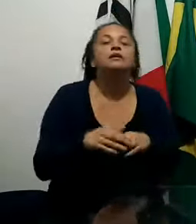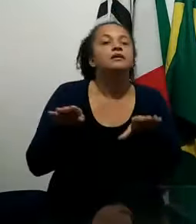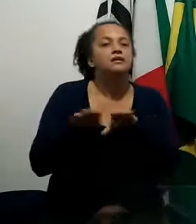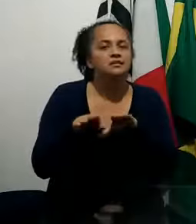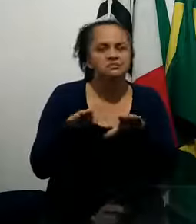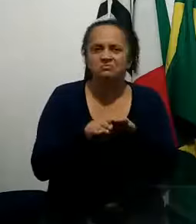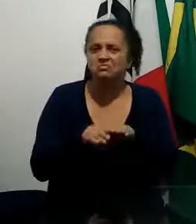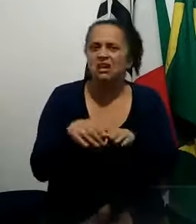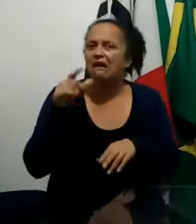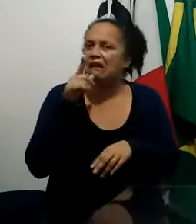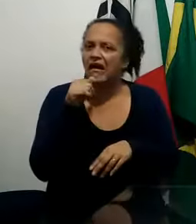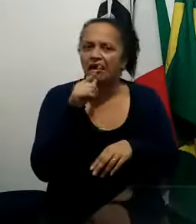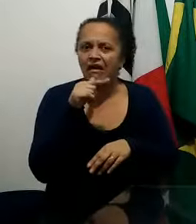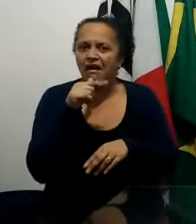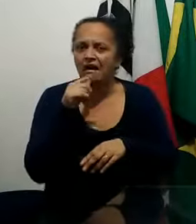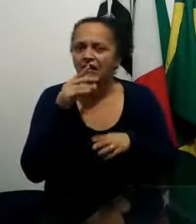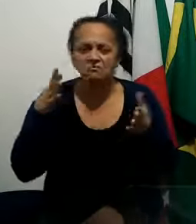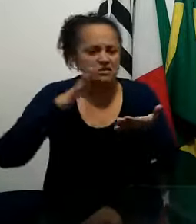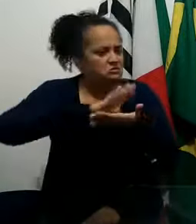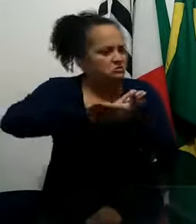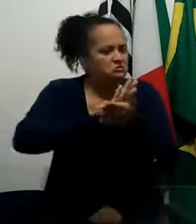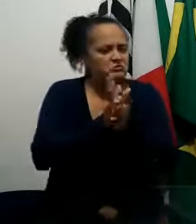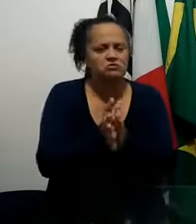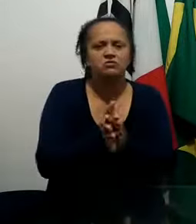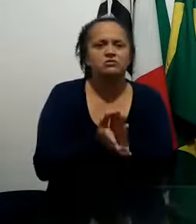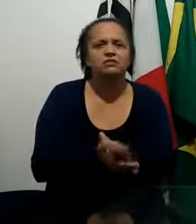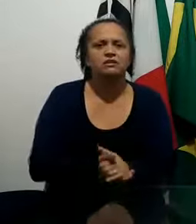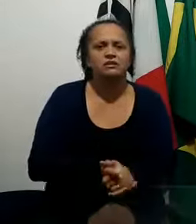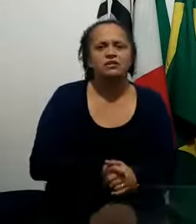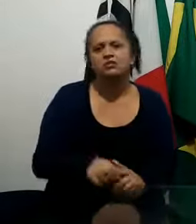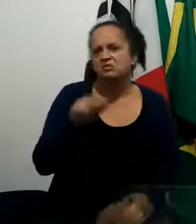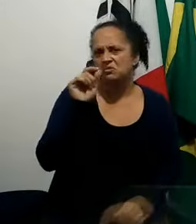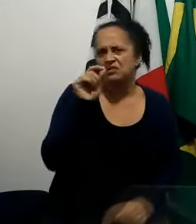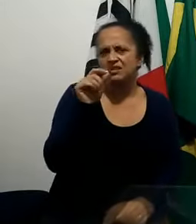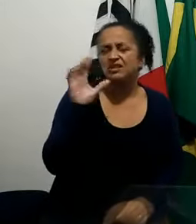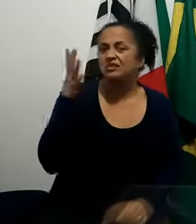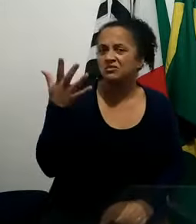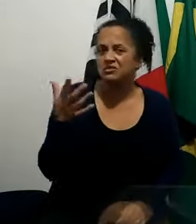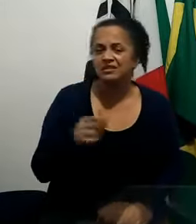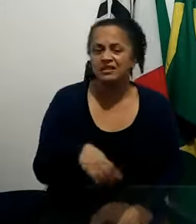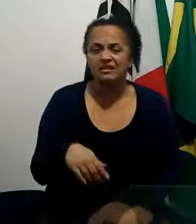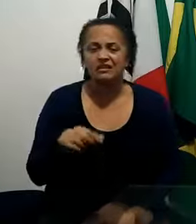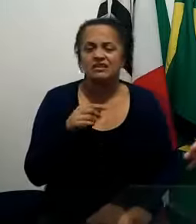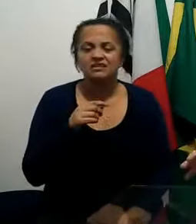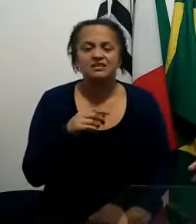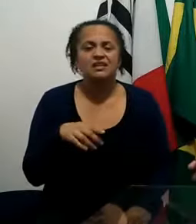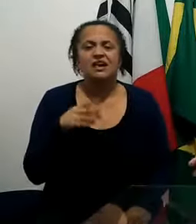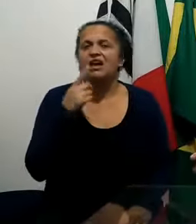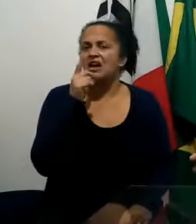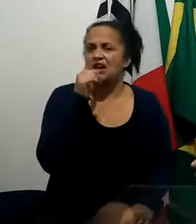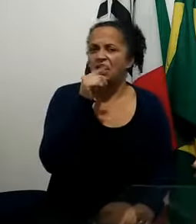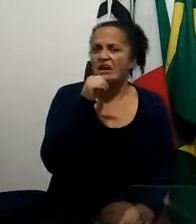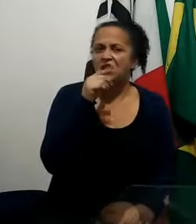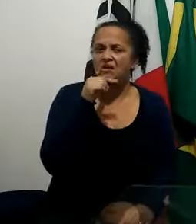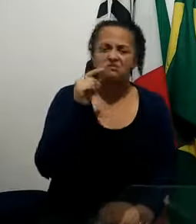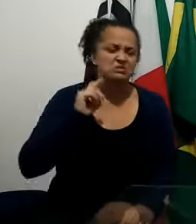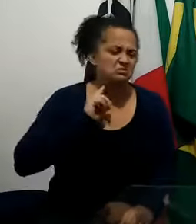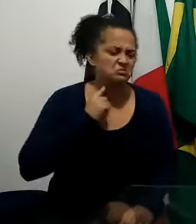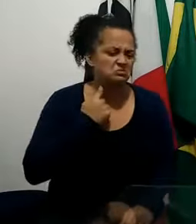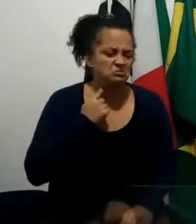águas tornou-se em absinto. Absinto quer dizer amargas. E muitos